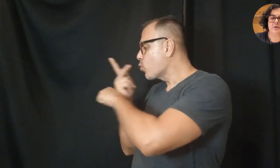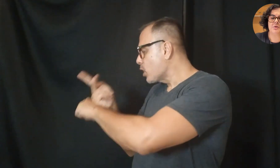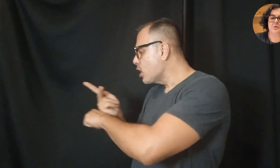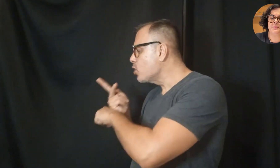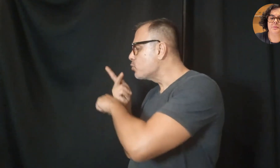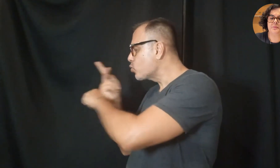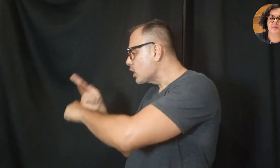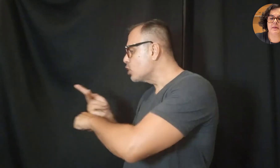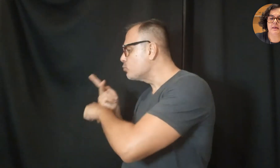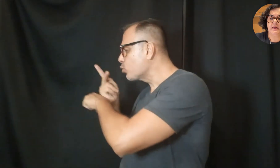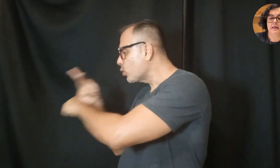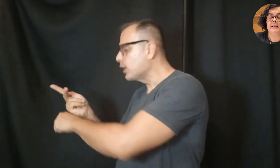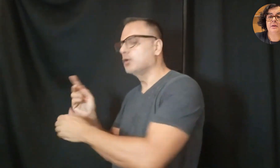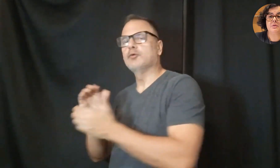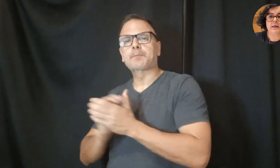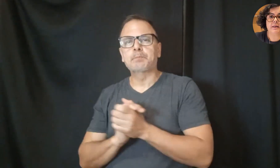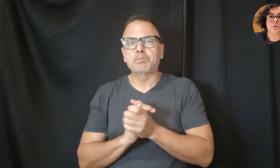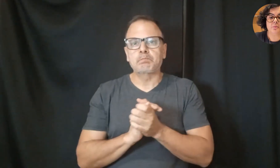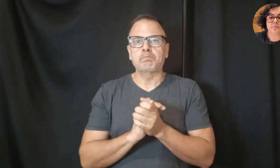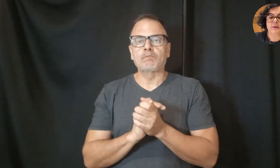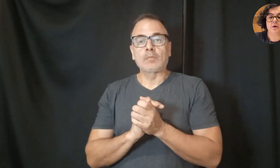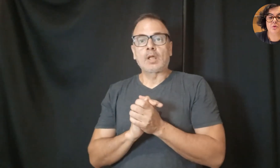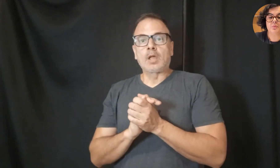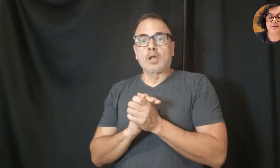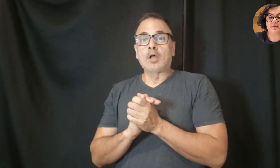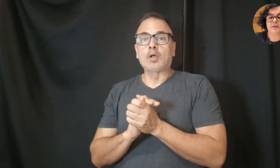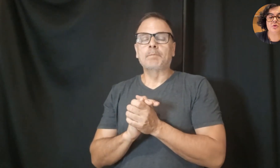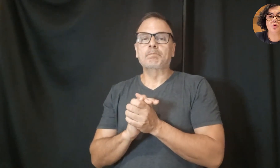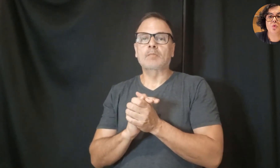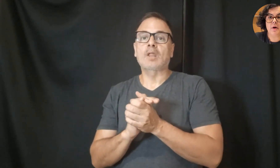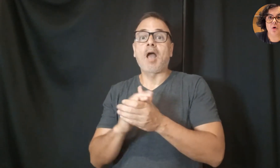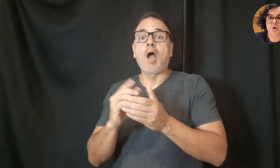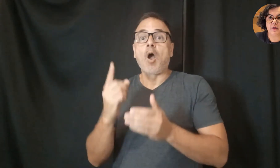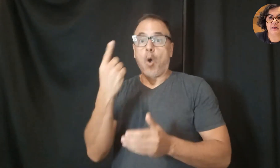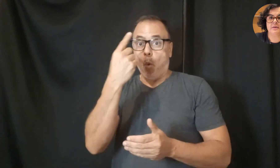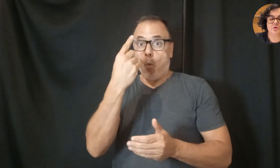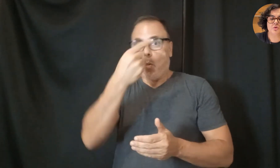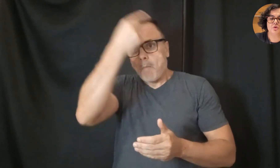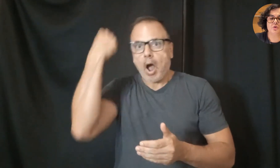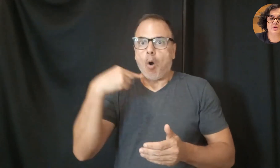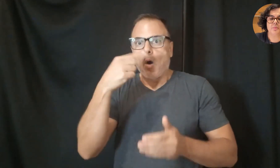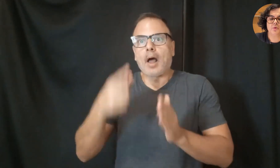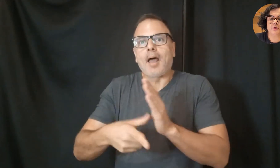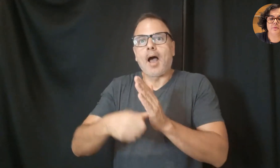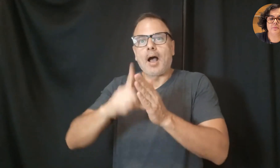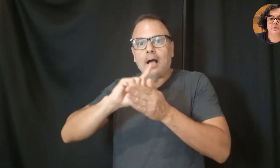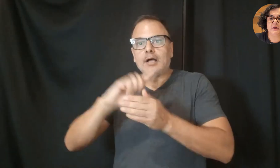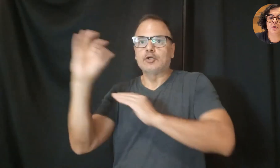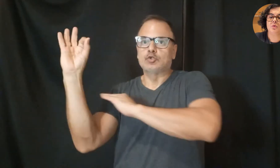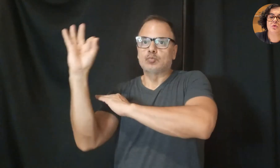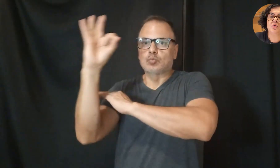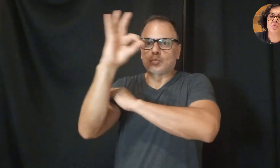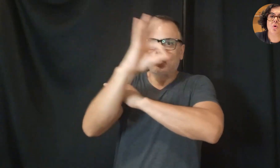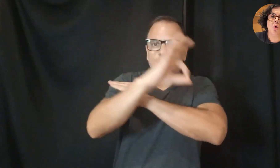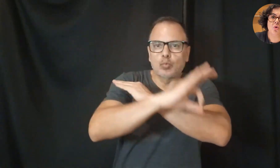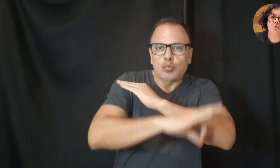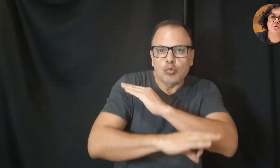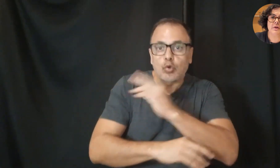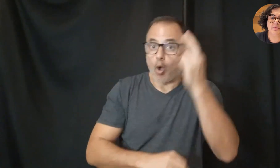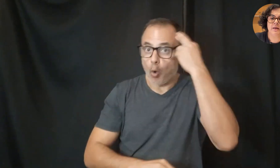mesmo. E tendo saído pela última vez 1 hora antes do sol se pôr, encontrou outros